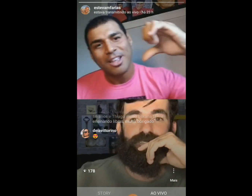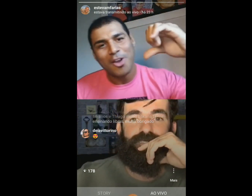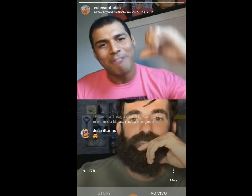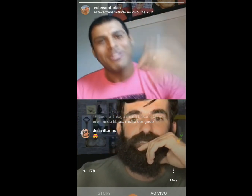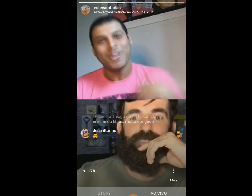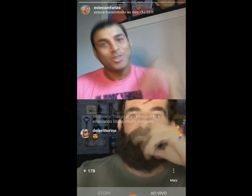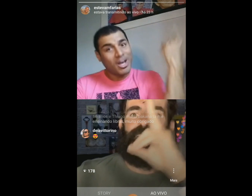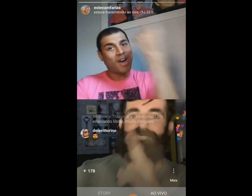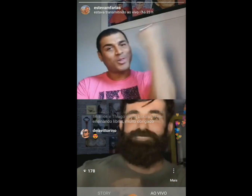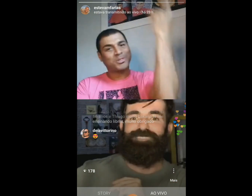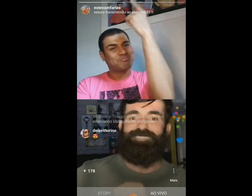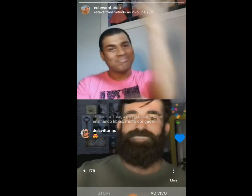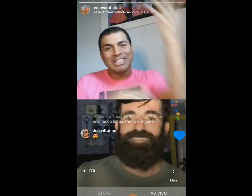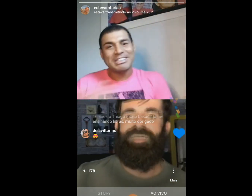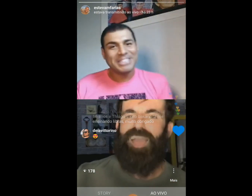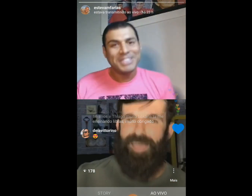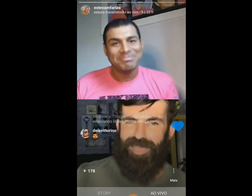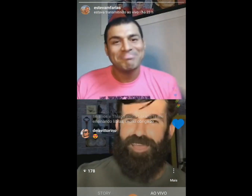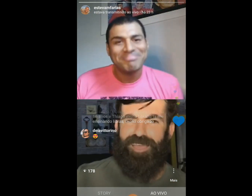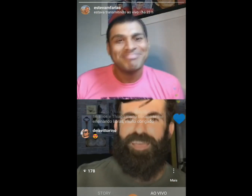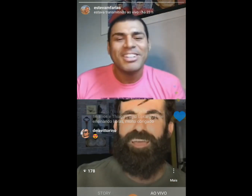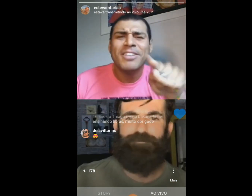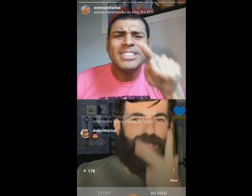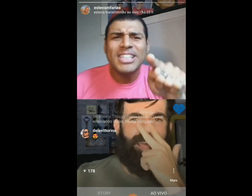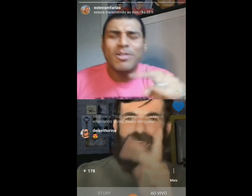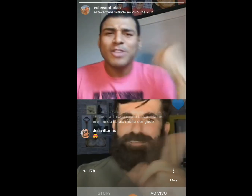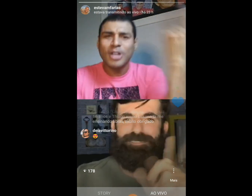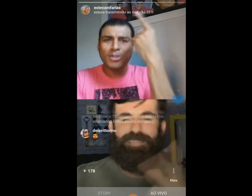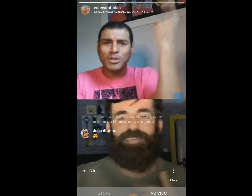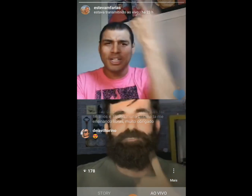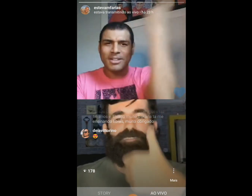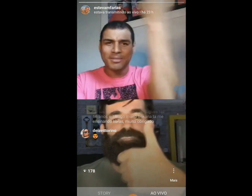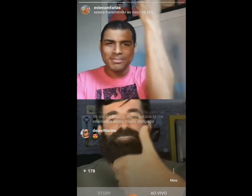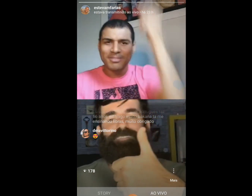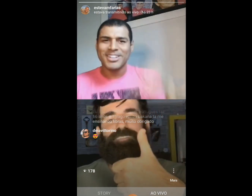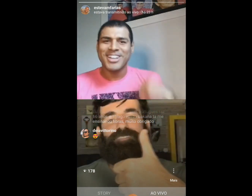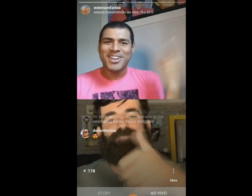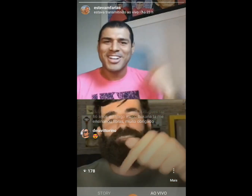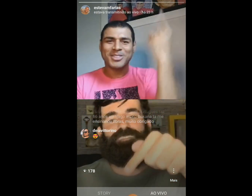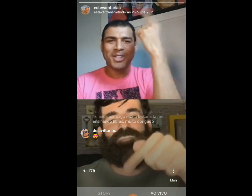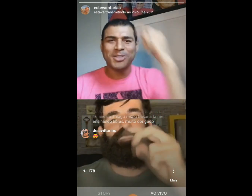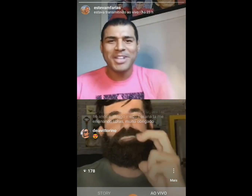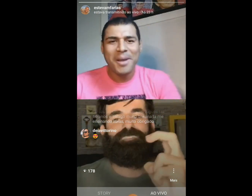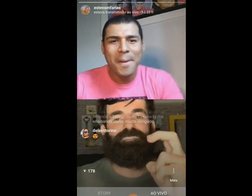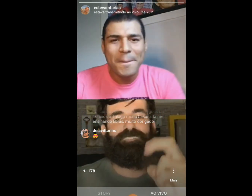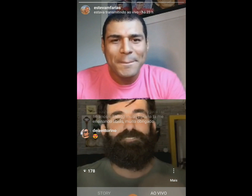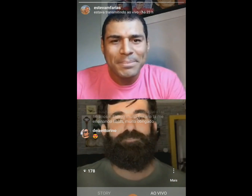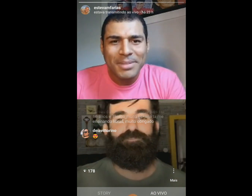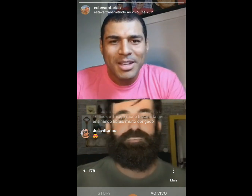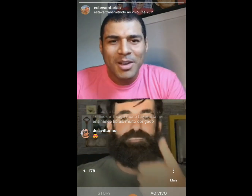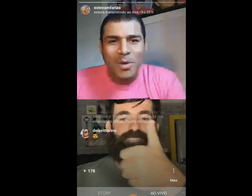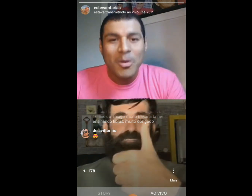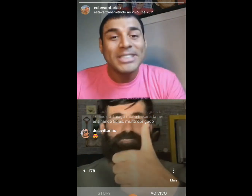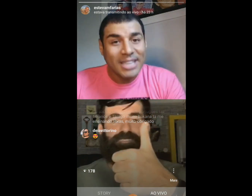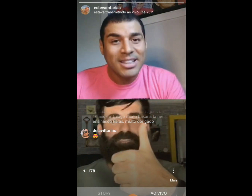1,89. Eu sou alto. É? Você, qual a sua Parece altura? não. Eu tenho 1,75. 1,75? Eu